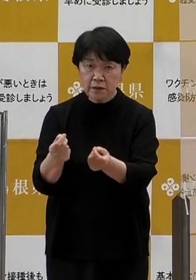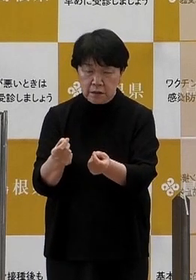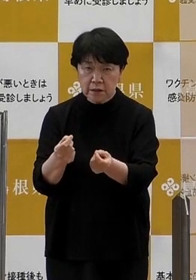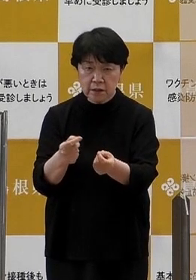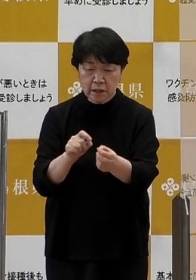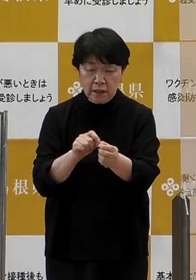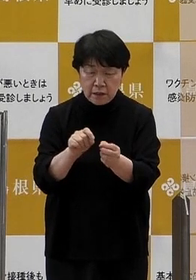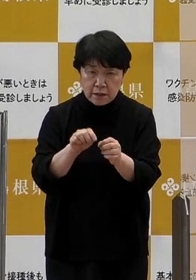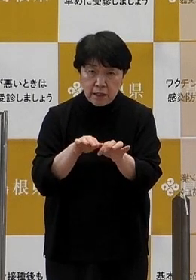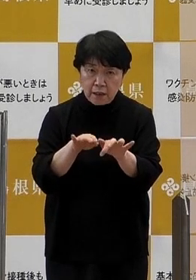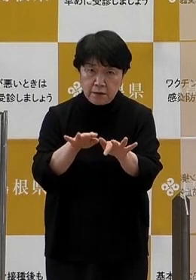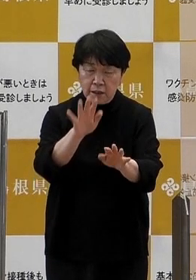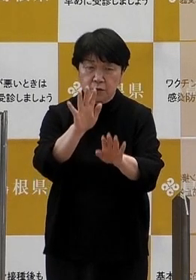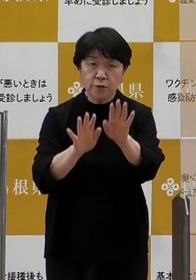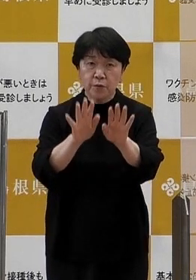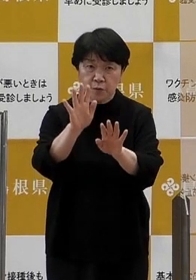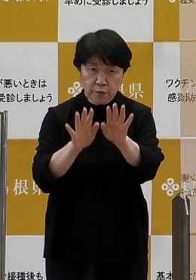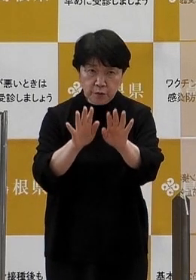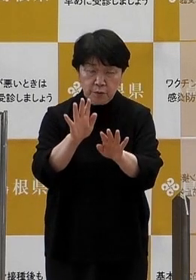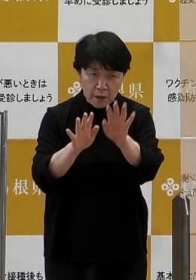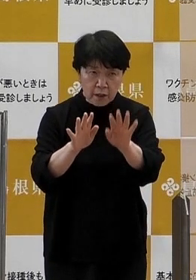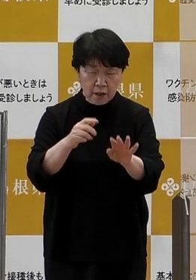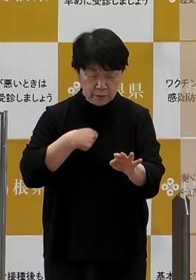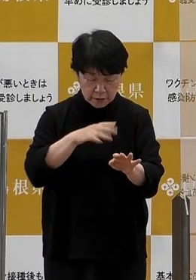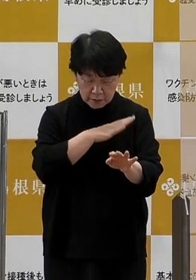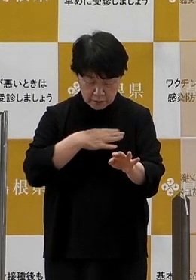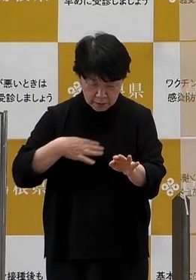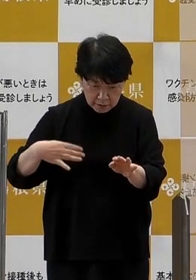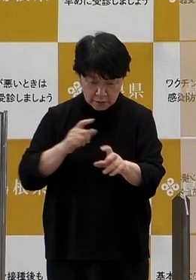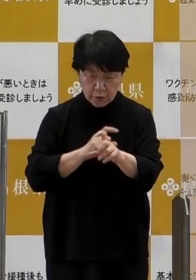況については我々よりも詳しく